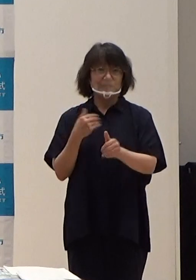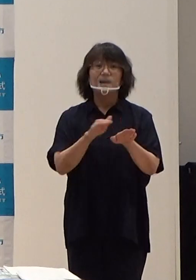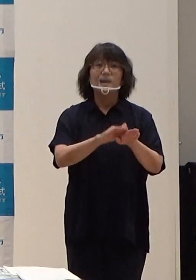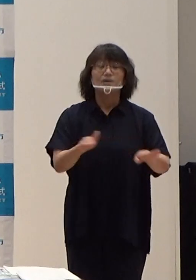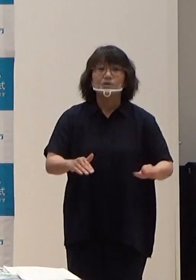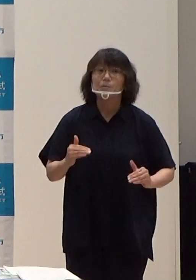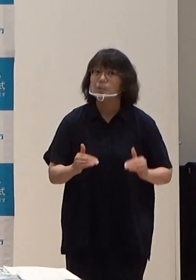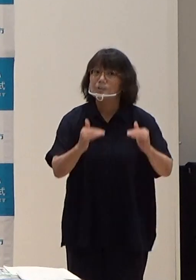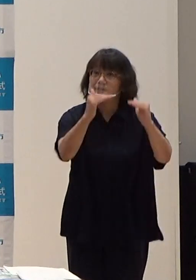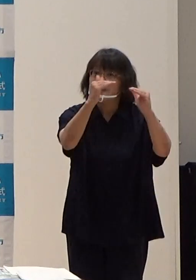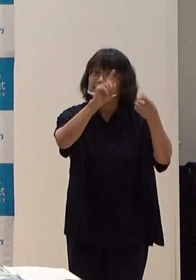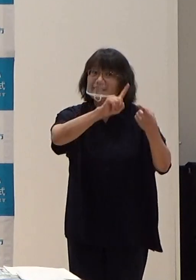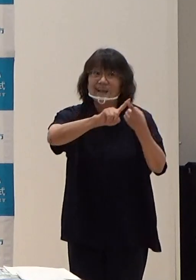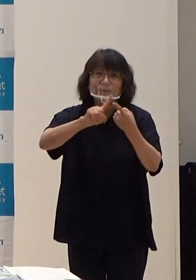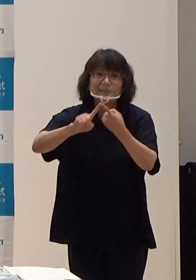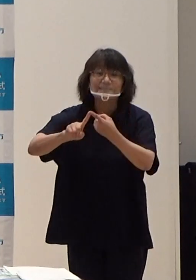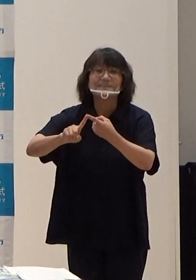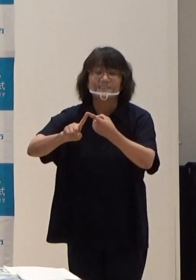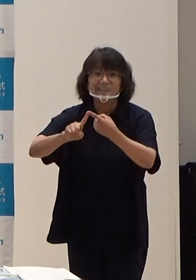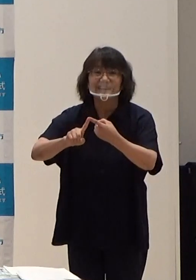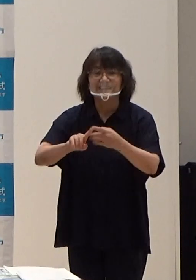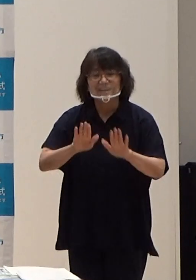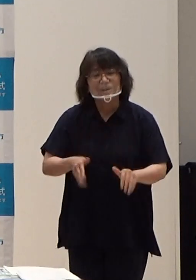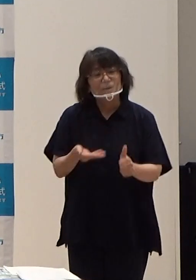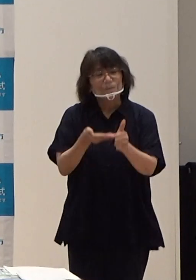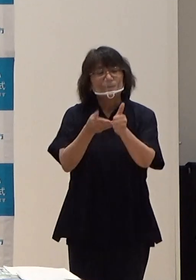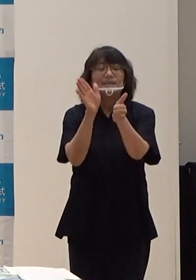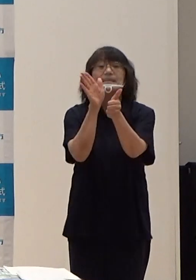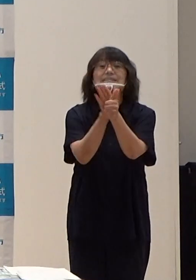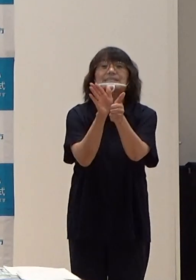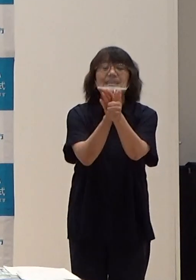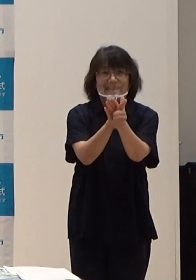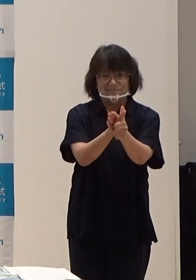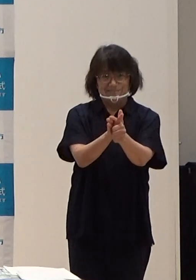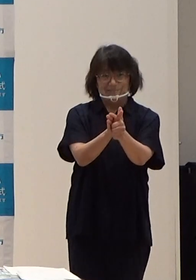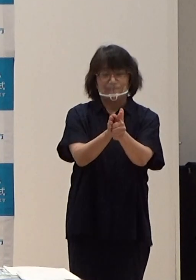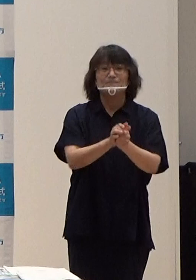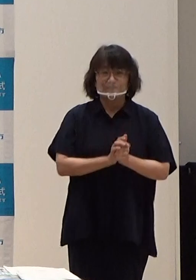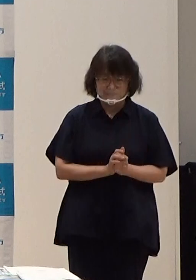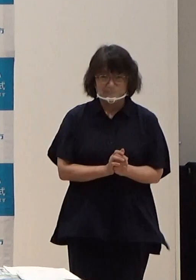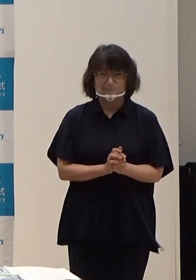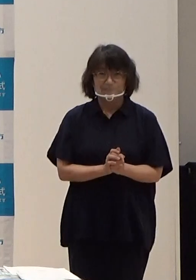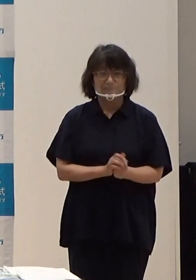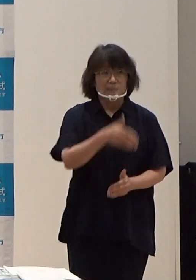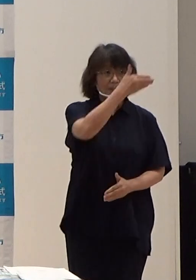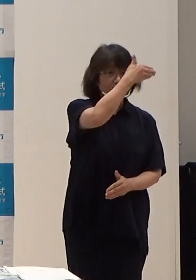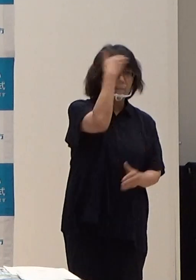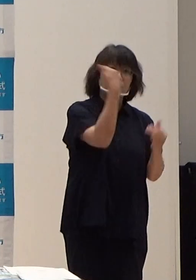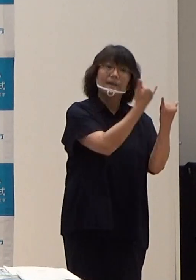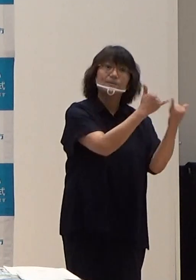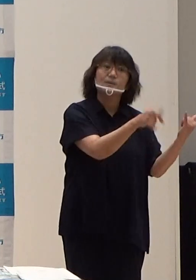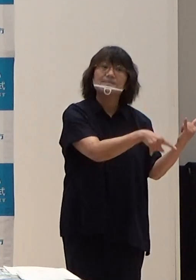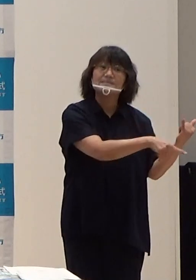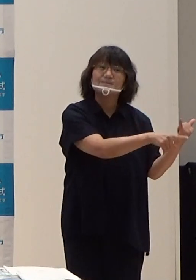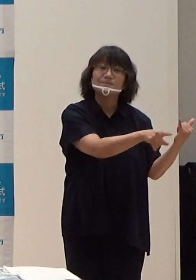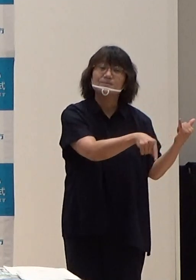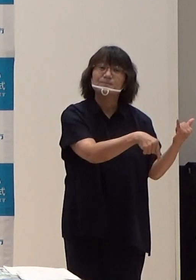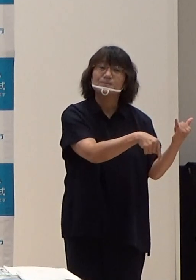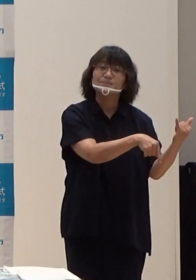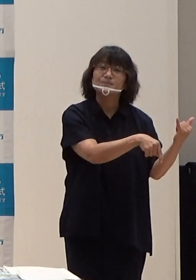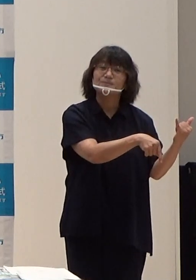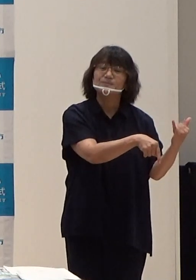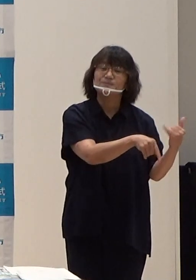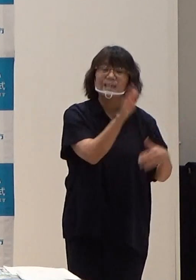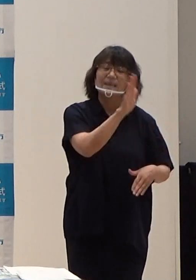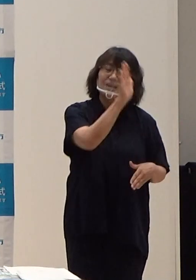の生育段階に応じて子育てを支援する、それから若い世代ですね、 これからお